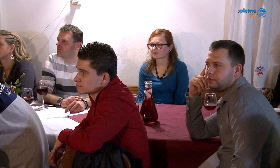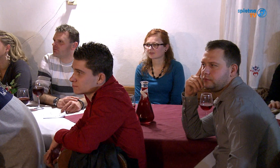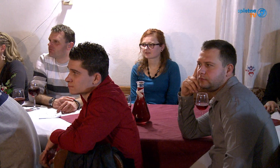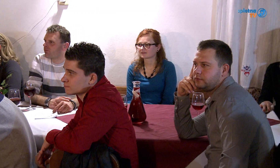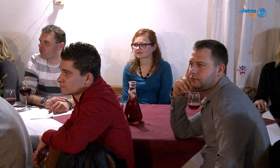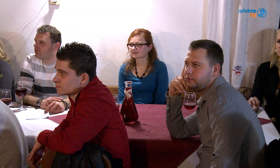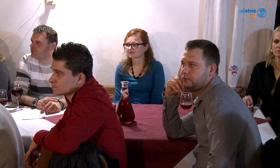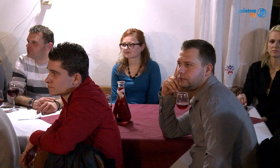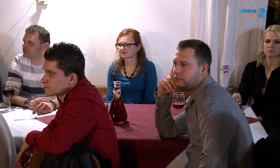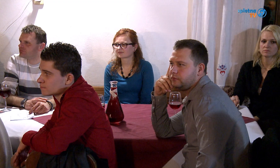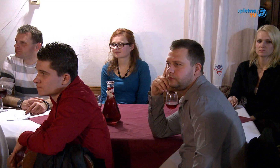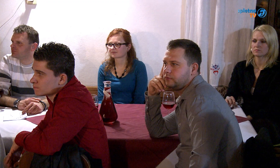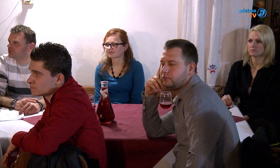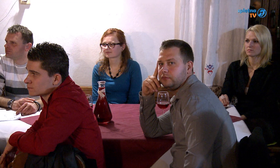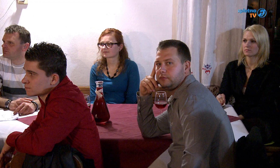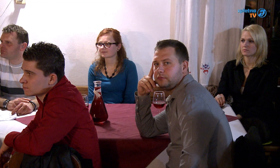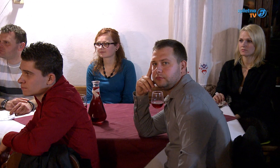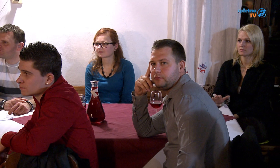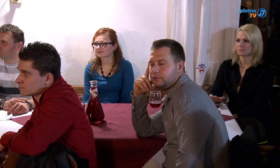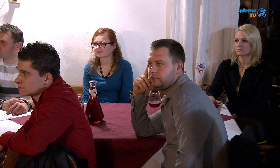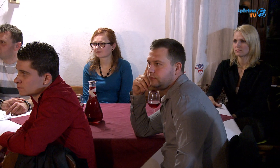Začeli bomo s priznanji